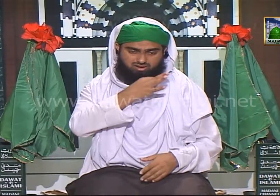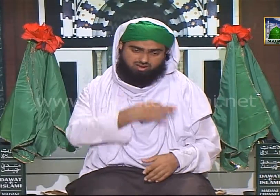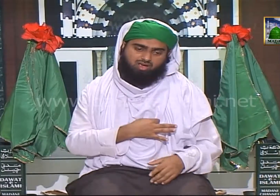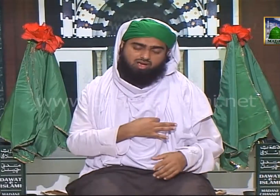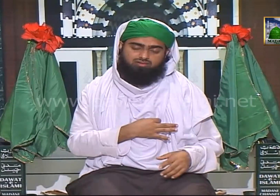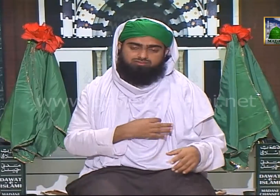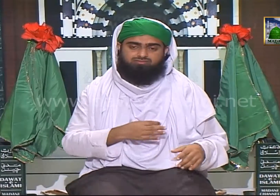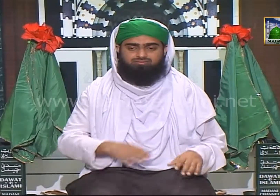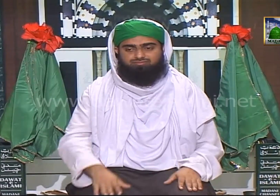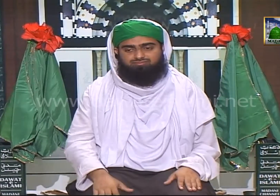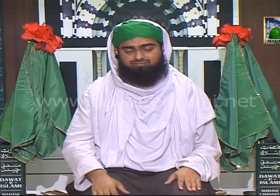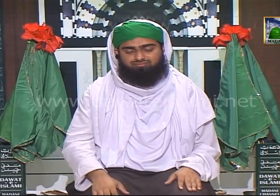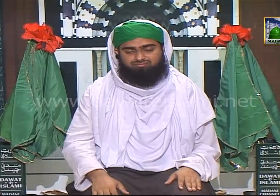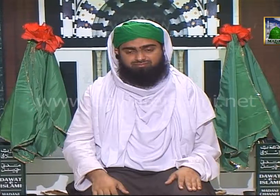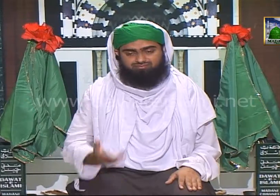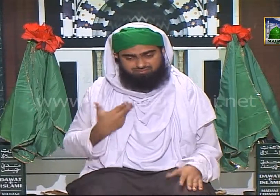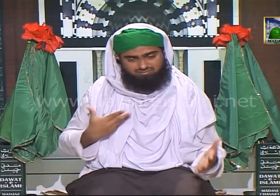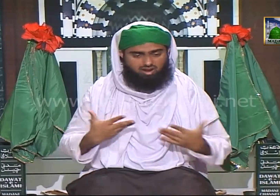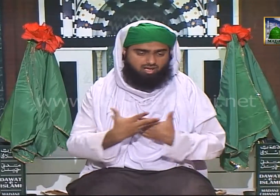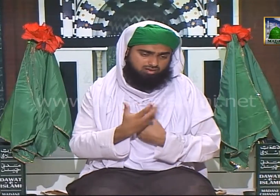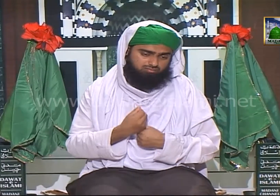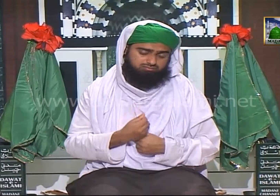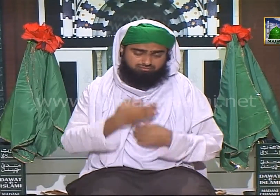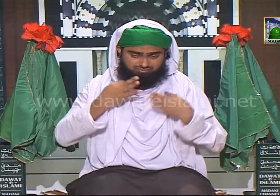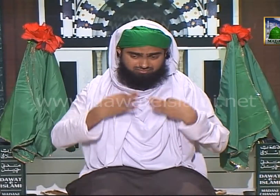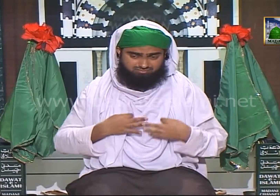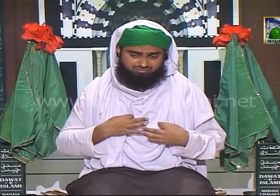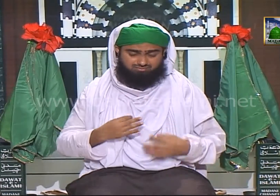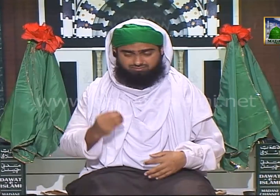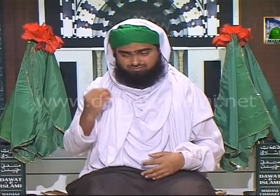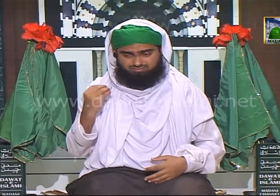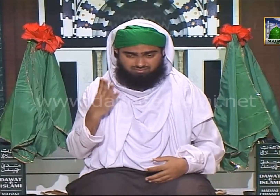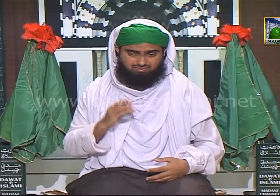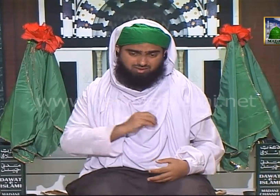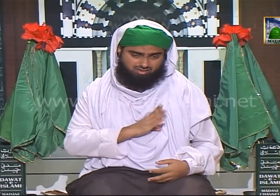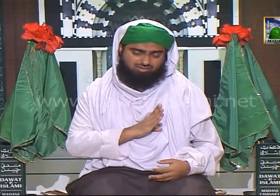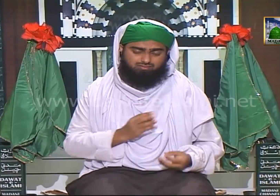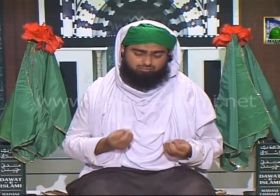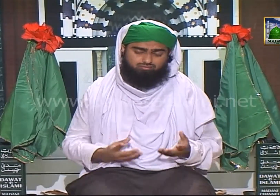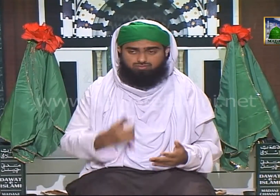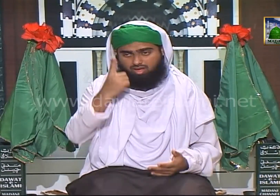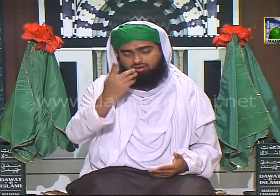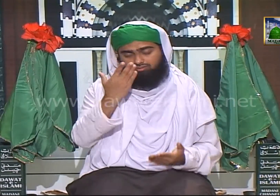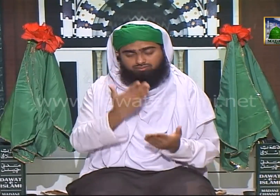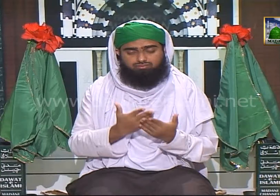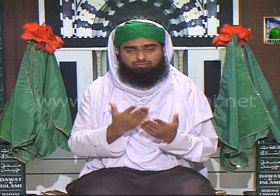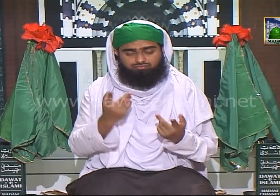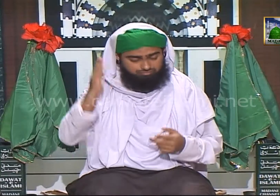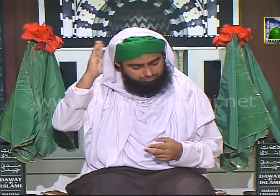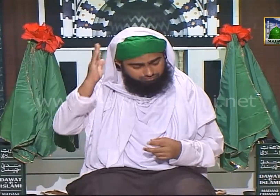ہم بالکل عاجز اور منکسر المزاج ہو جائے، متواضع ہو جائے. اللہ کرے صاحب، اللہ کرے صاحب. اگر یہ